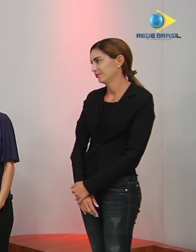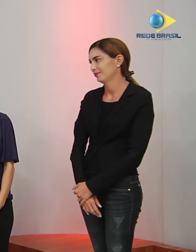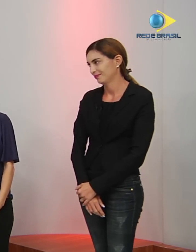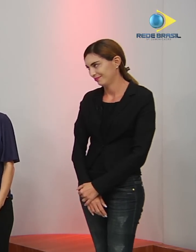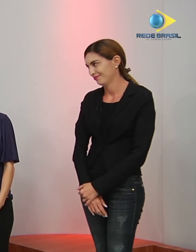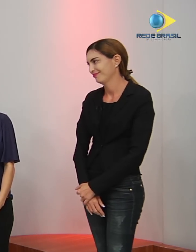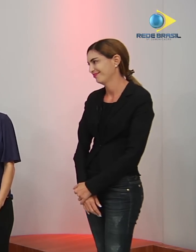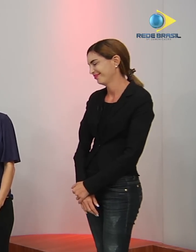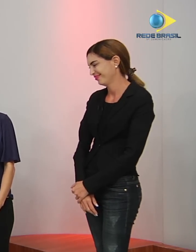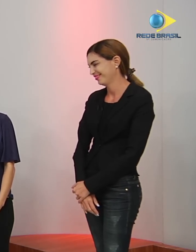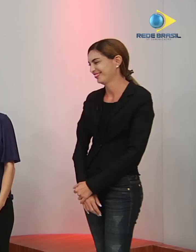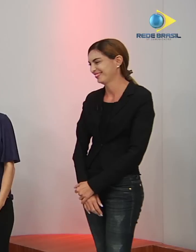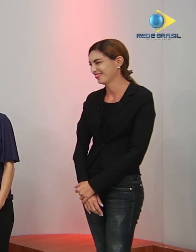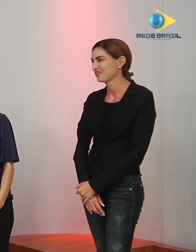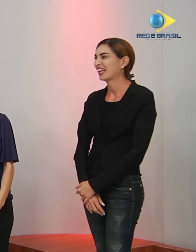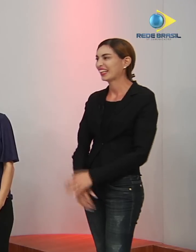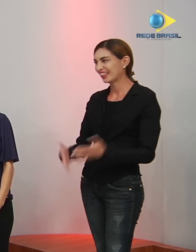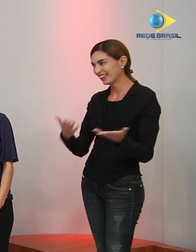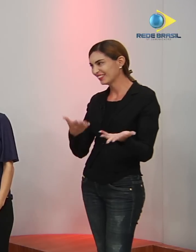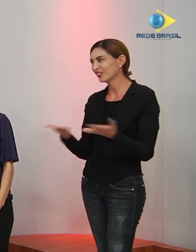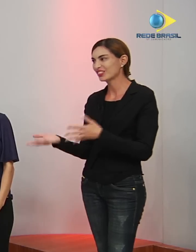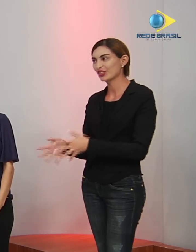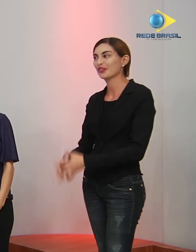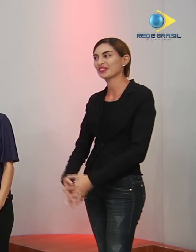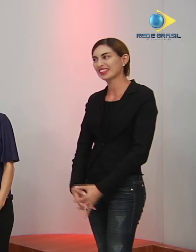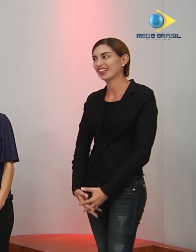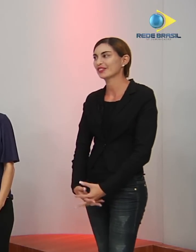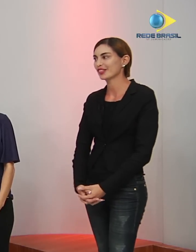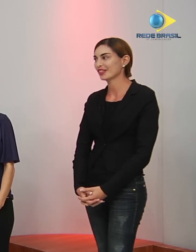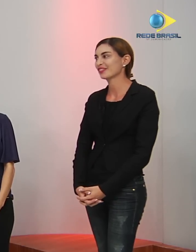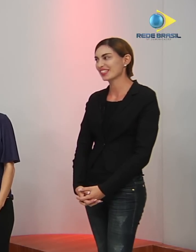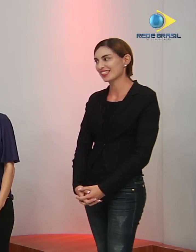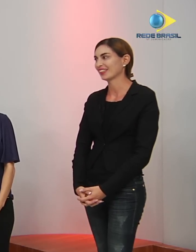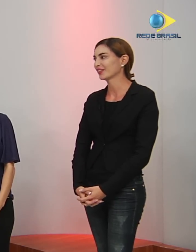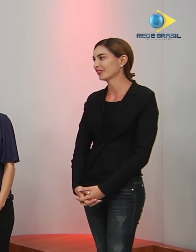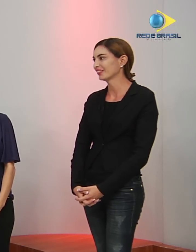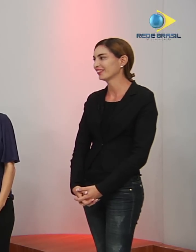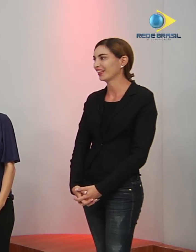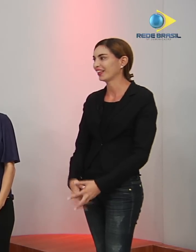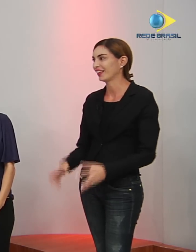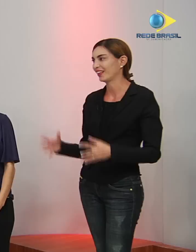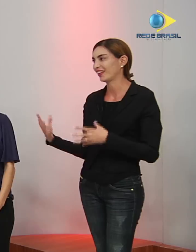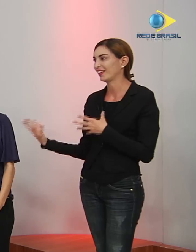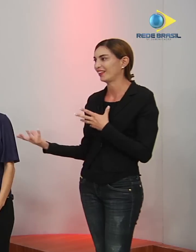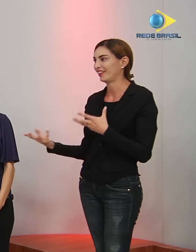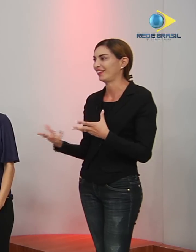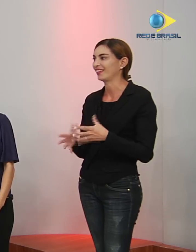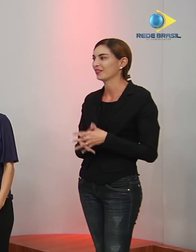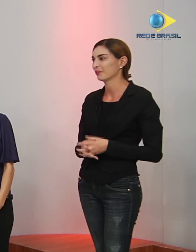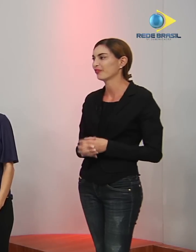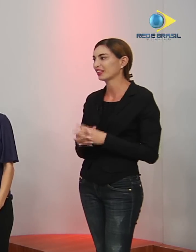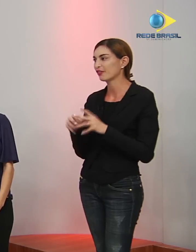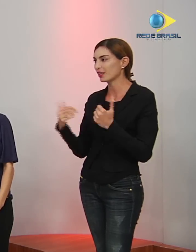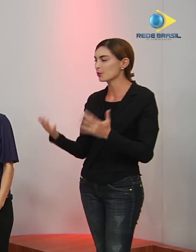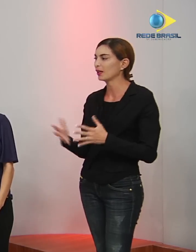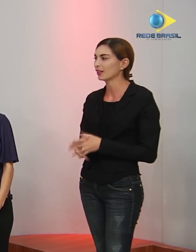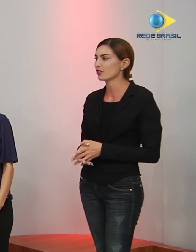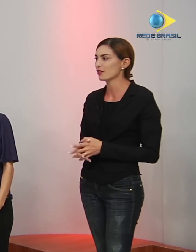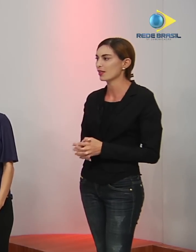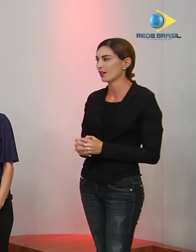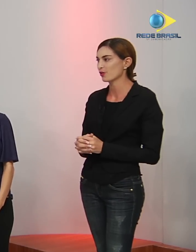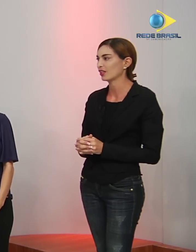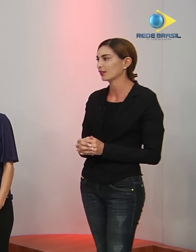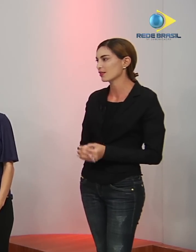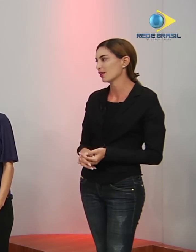Pode deixar também as considerações, se quiser. Que todos estão convidados. Dia 25 vai ter várias